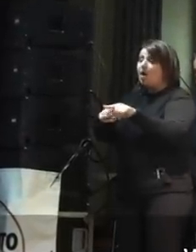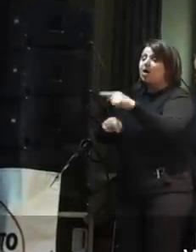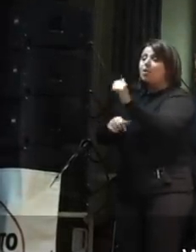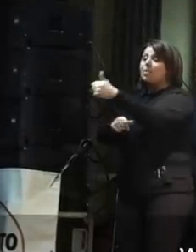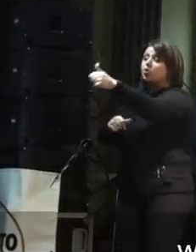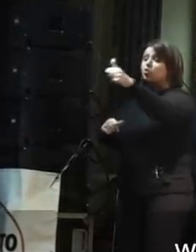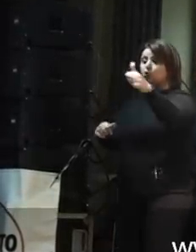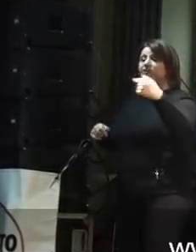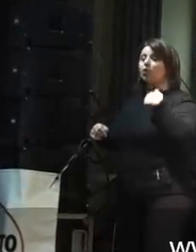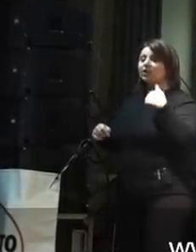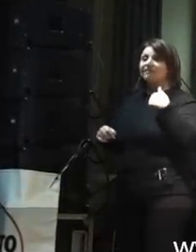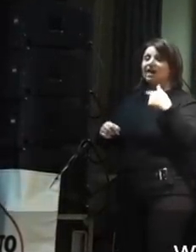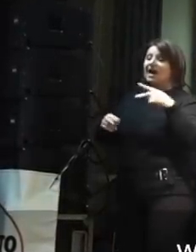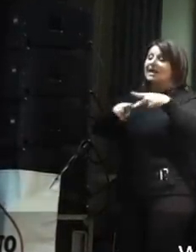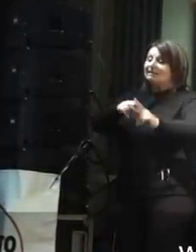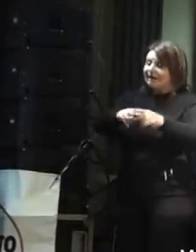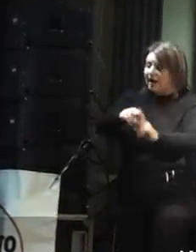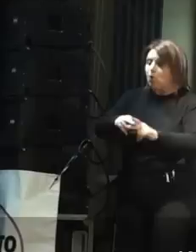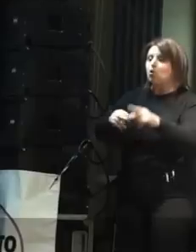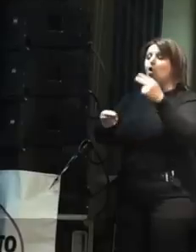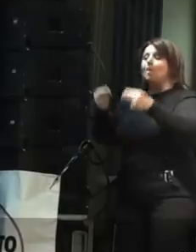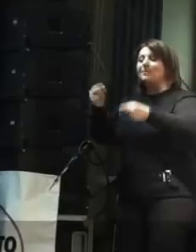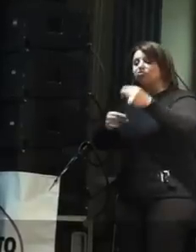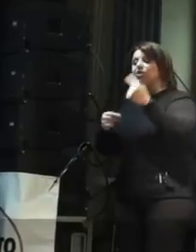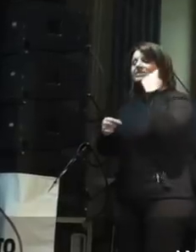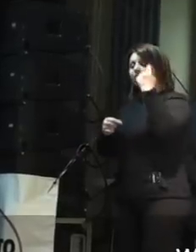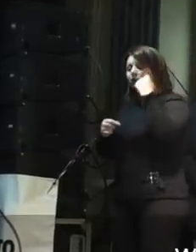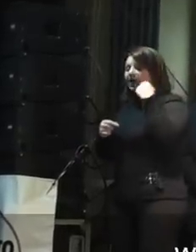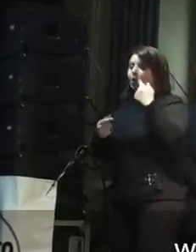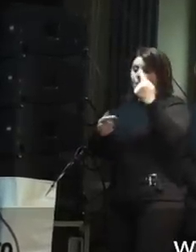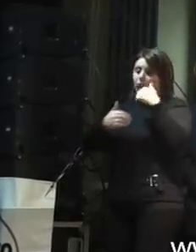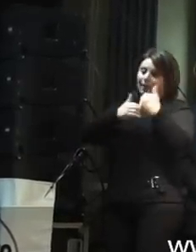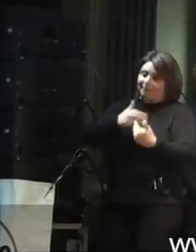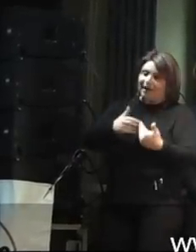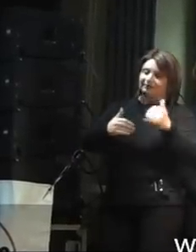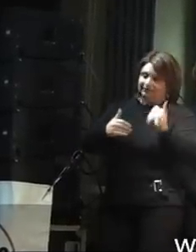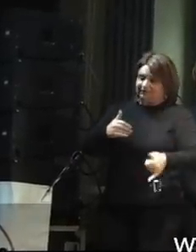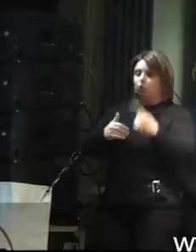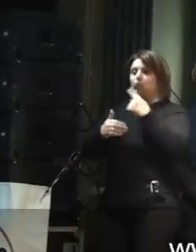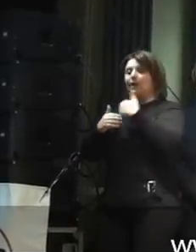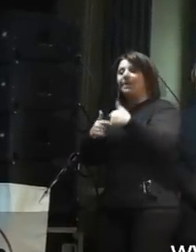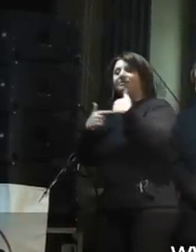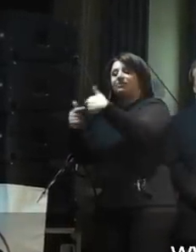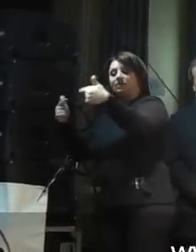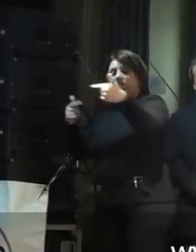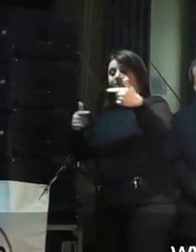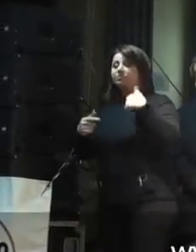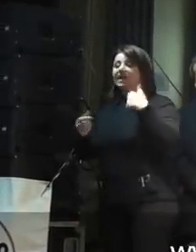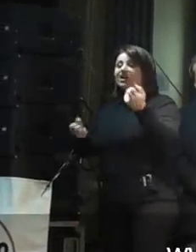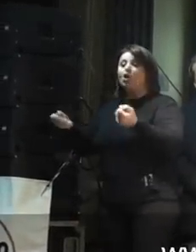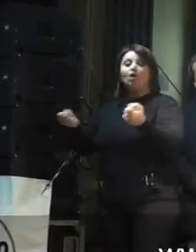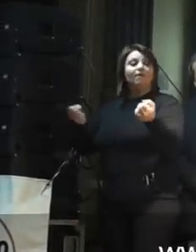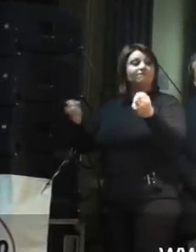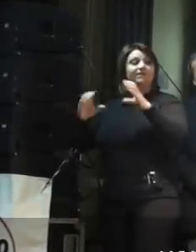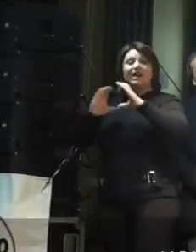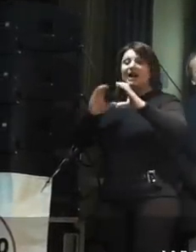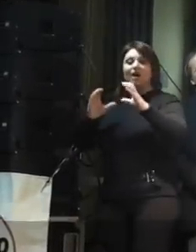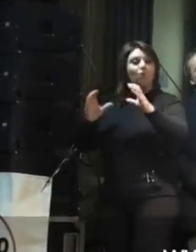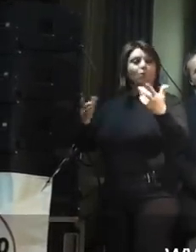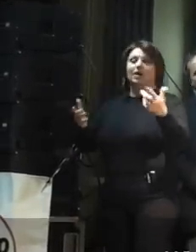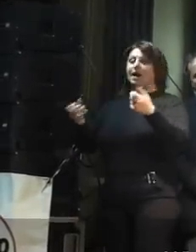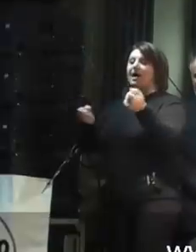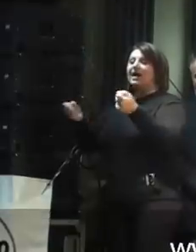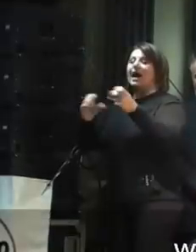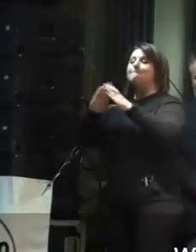voi, dall'idraulico al commercialista, al notaio. Qui ci stiamo aiutando tutti, io giro con un camion, con